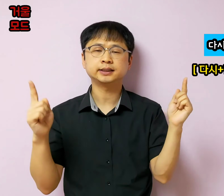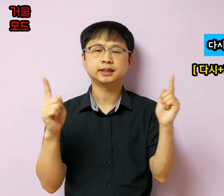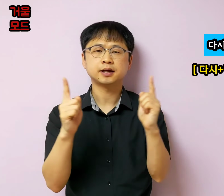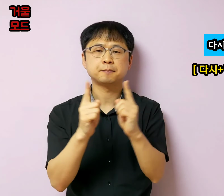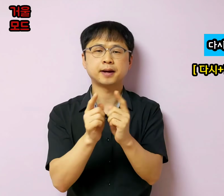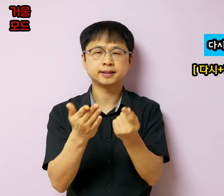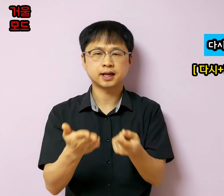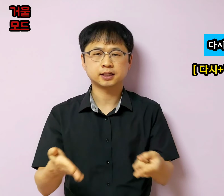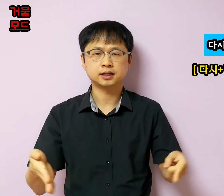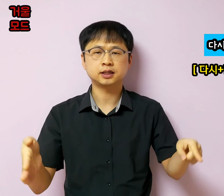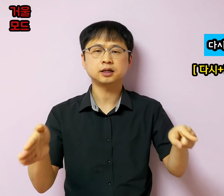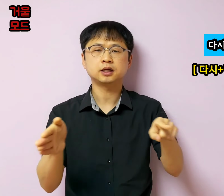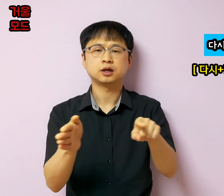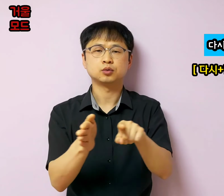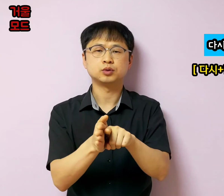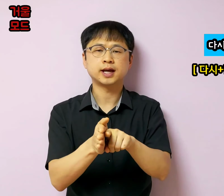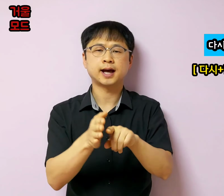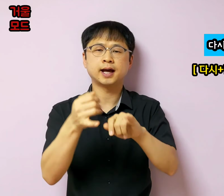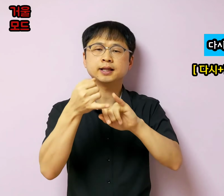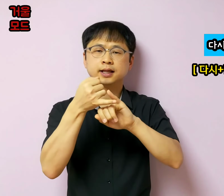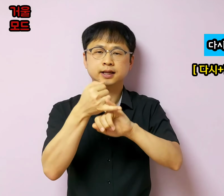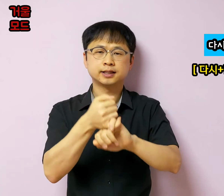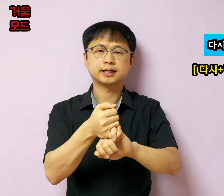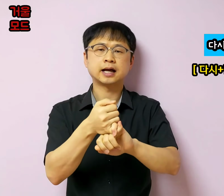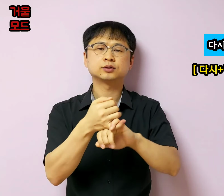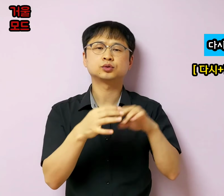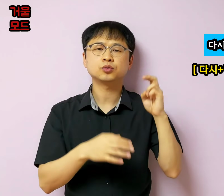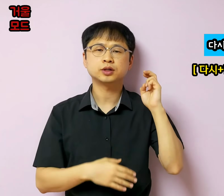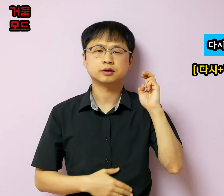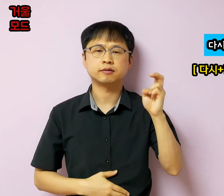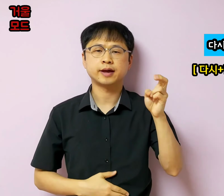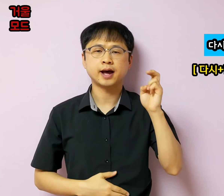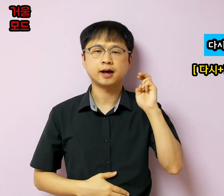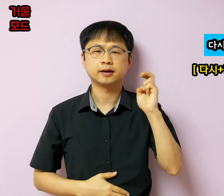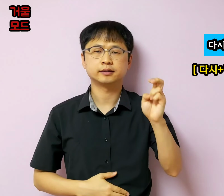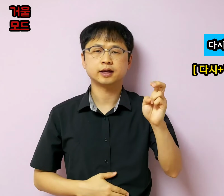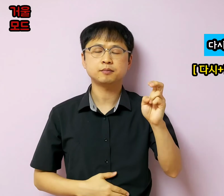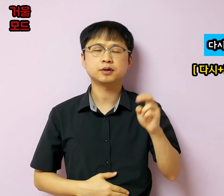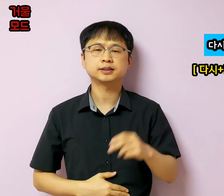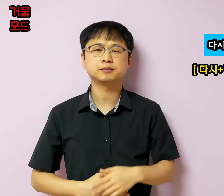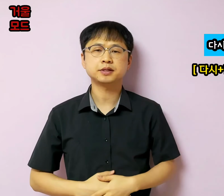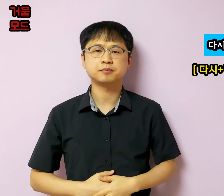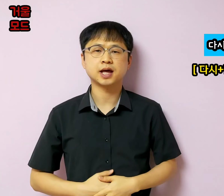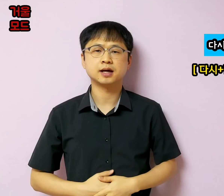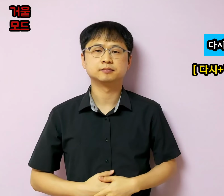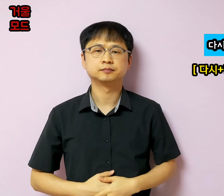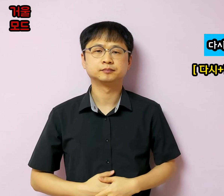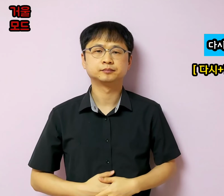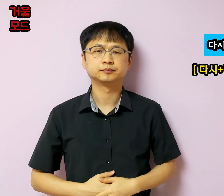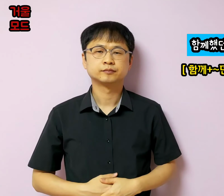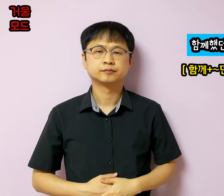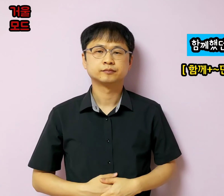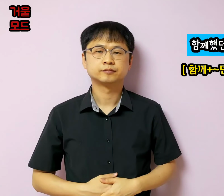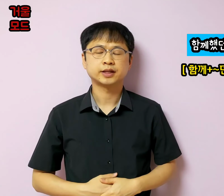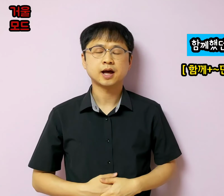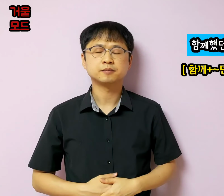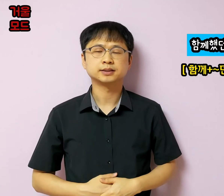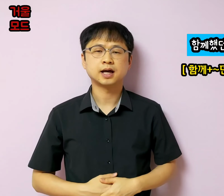다시 만나기 위한 약속일 거야 이렇게 표현하시면 됩니다. 네, 다음